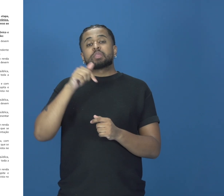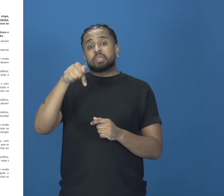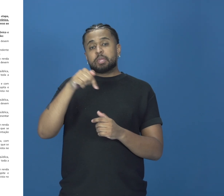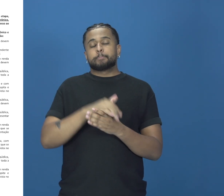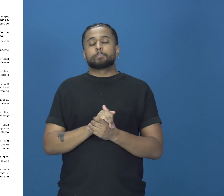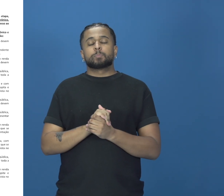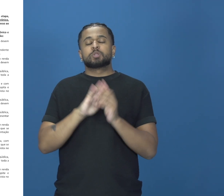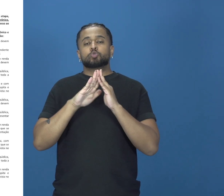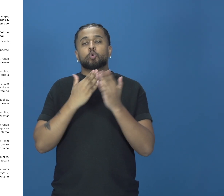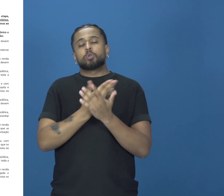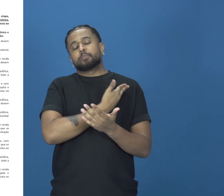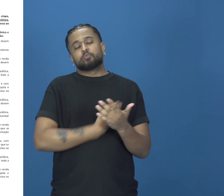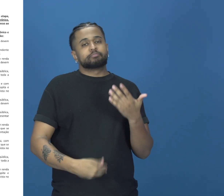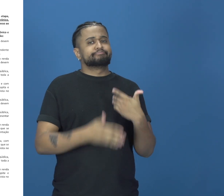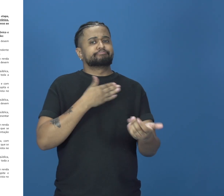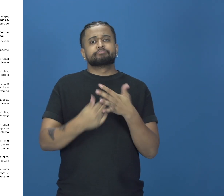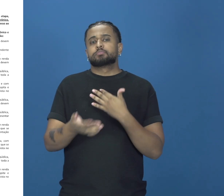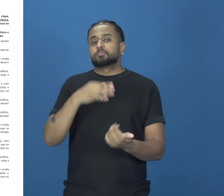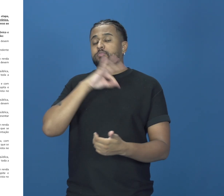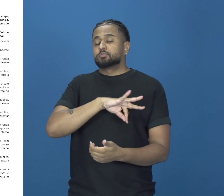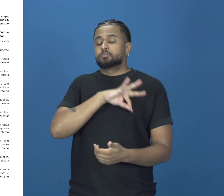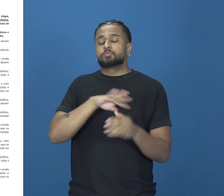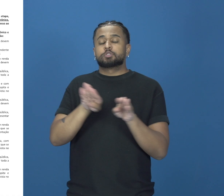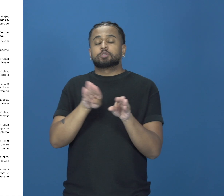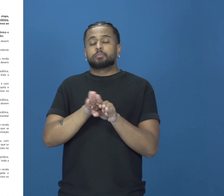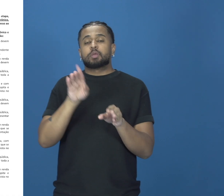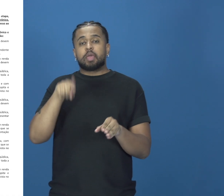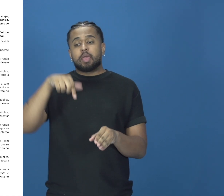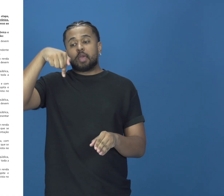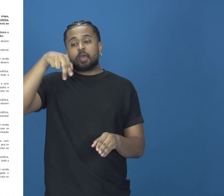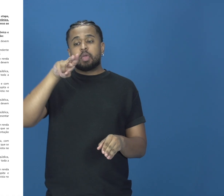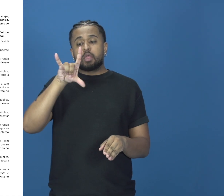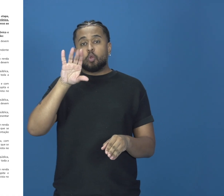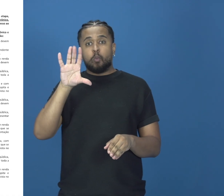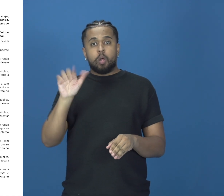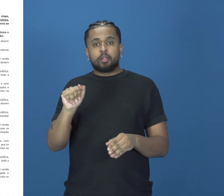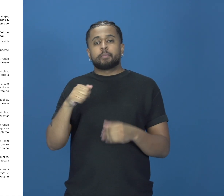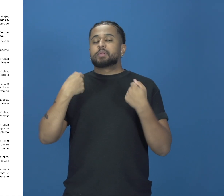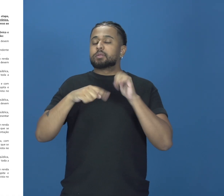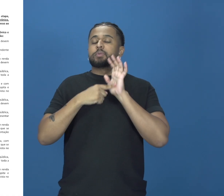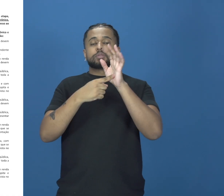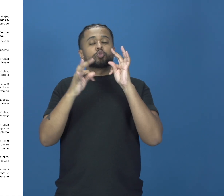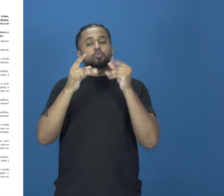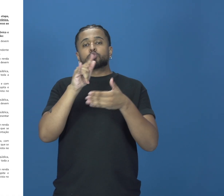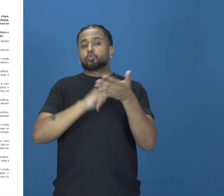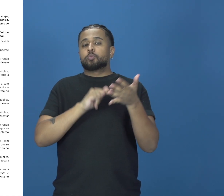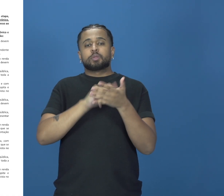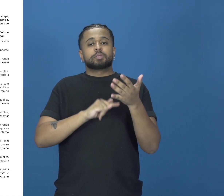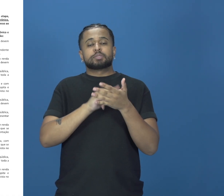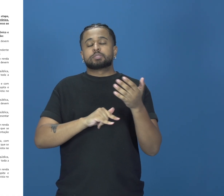LI_Q, escola pública independente de renda e autodeclarado quilombola, devem apresentar toda a